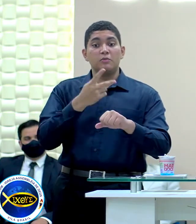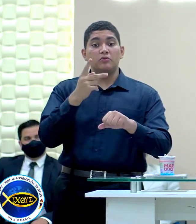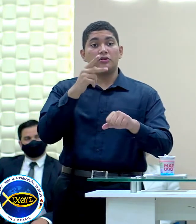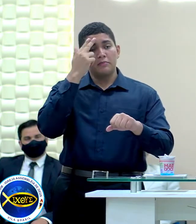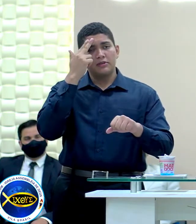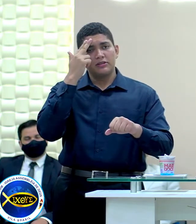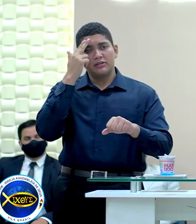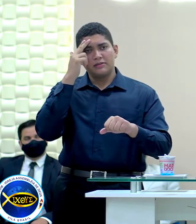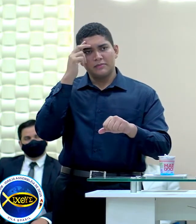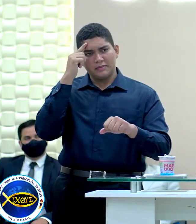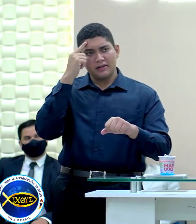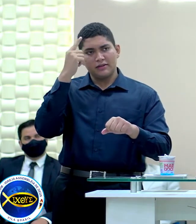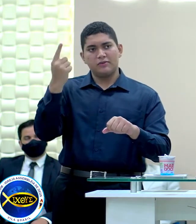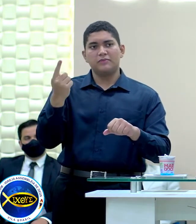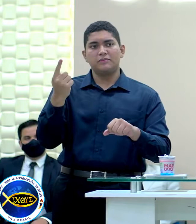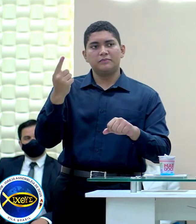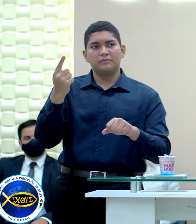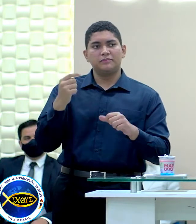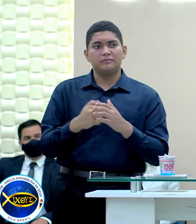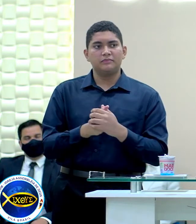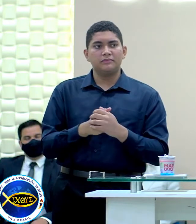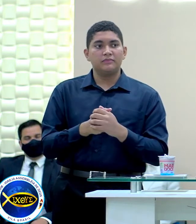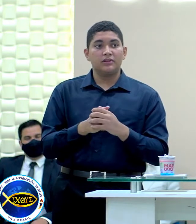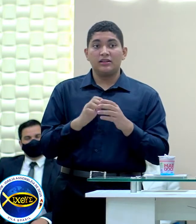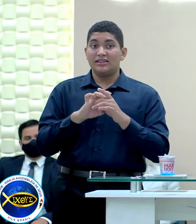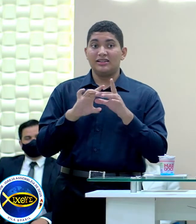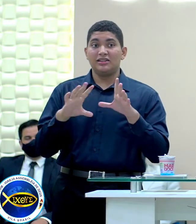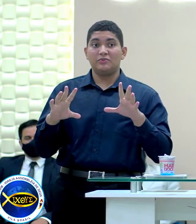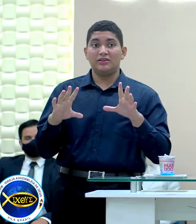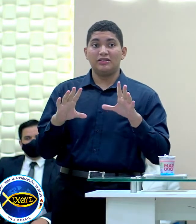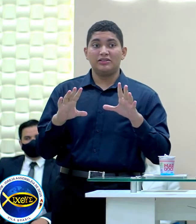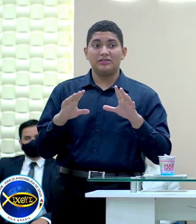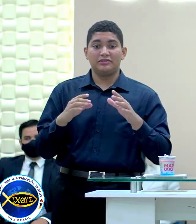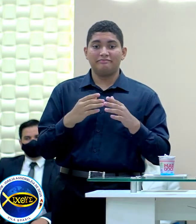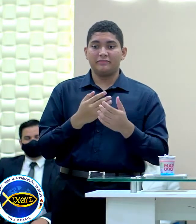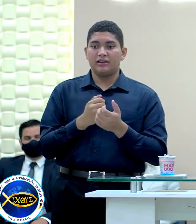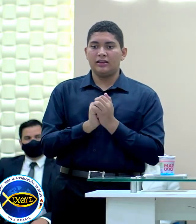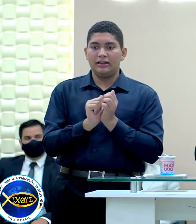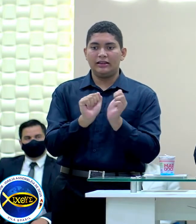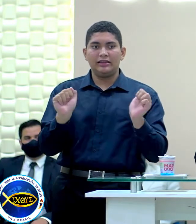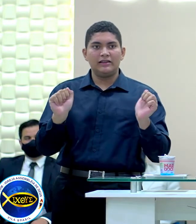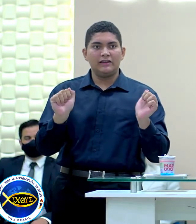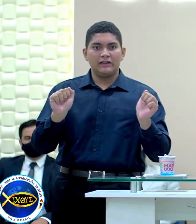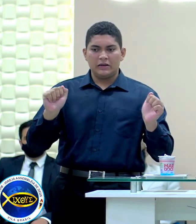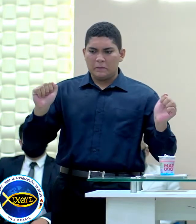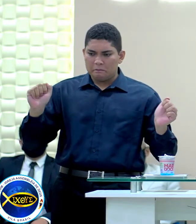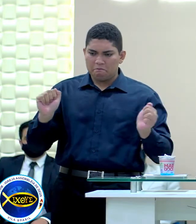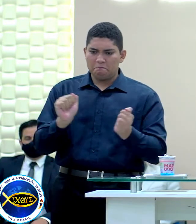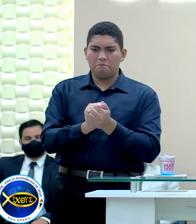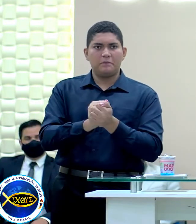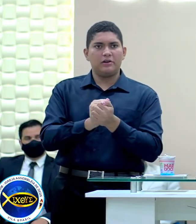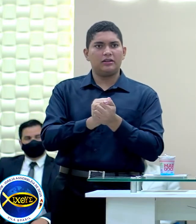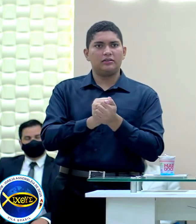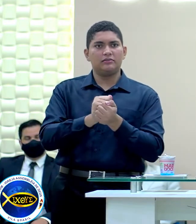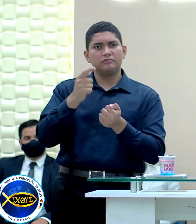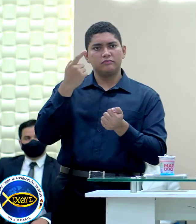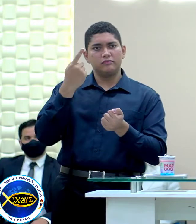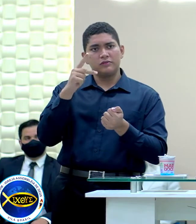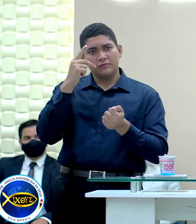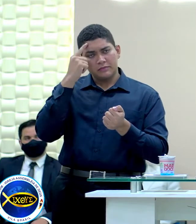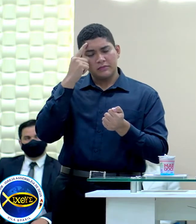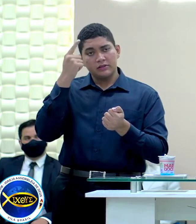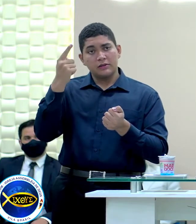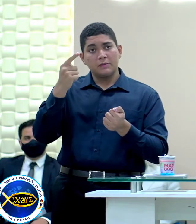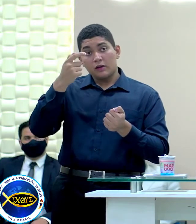pensamento. Não deixa ele solto, não. Amarre ele, como a Bíblia diz.